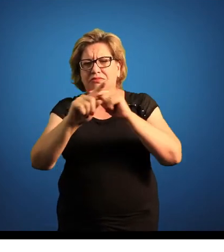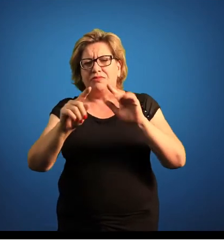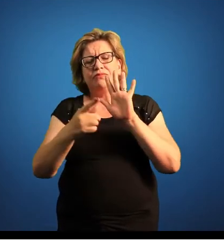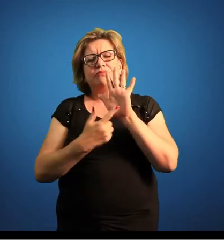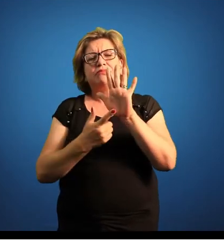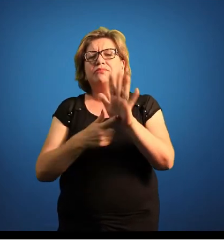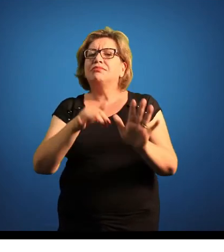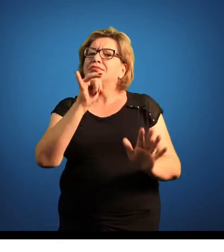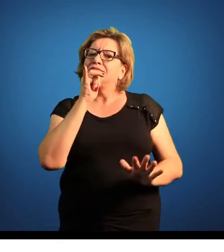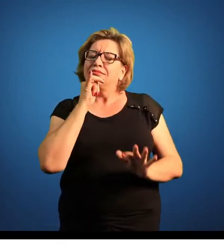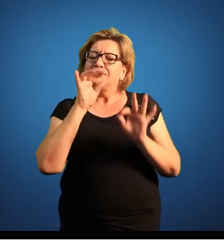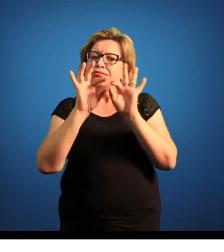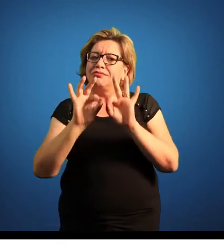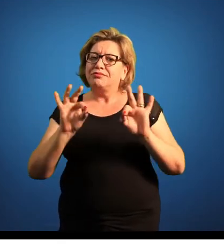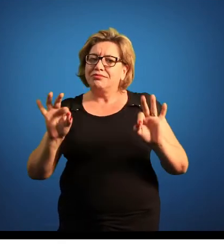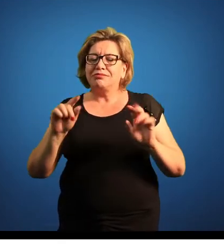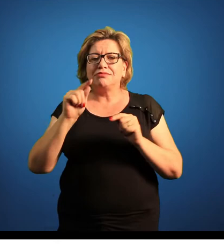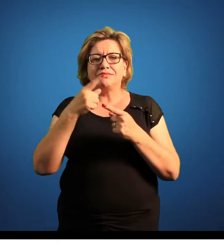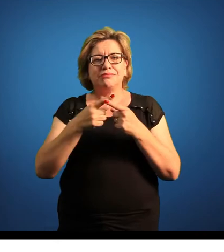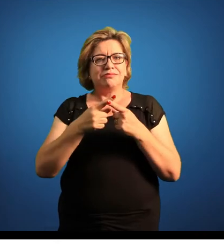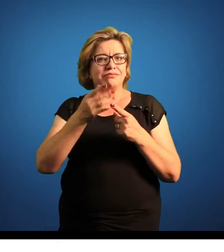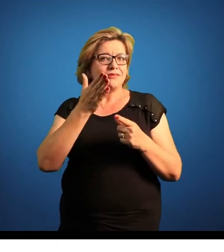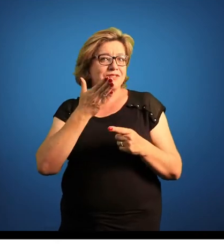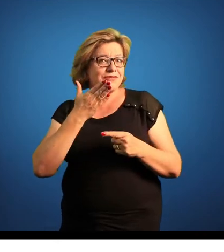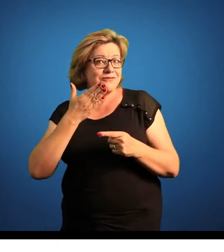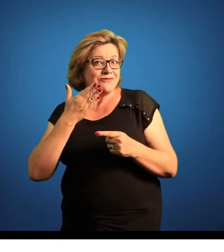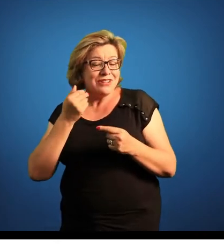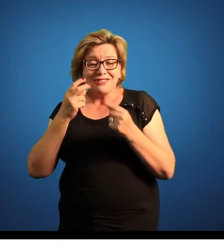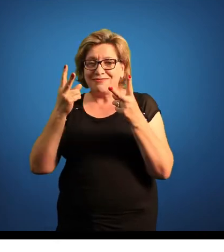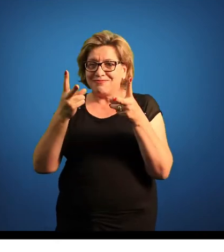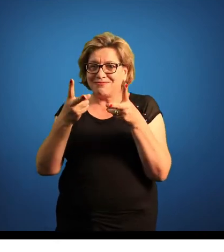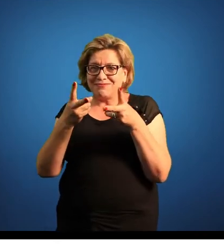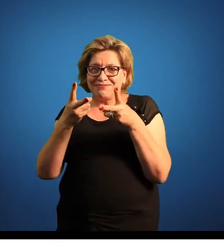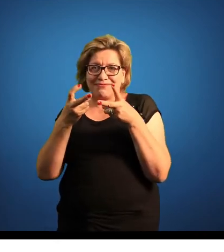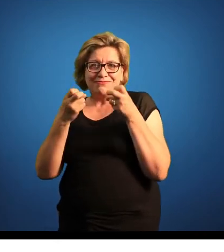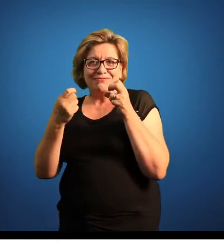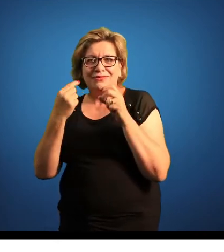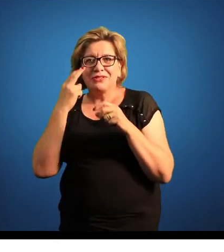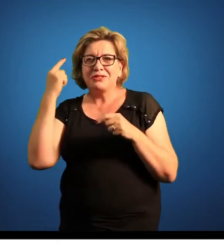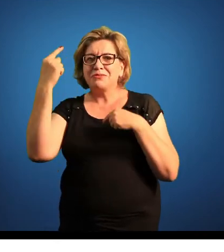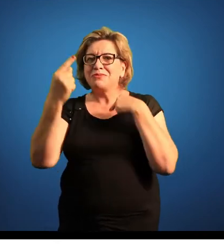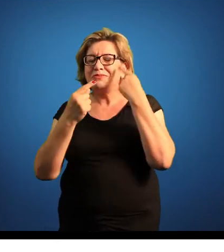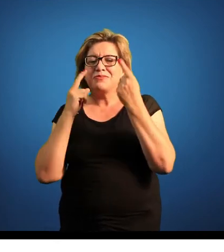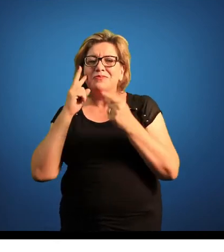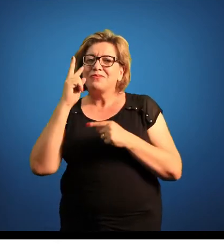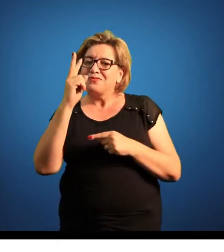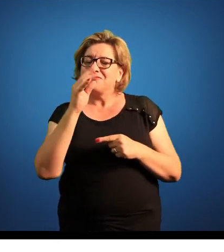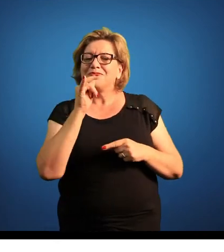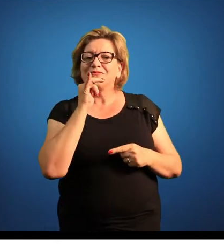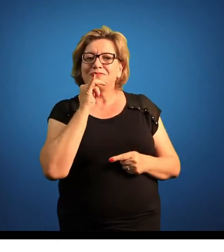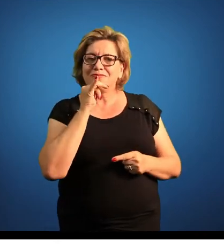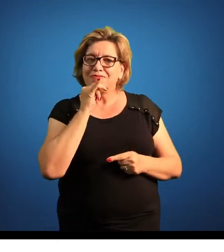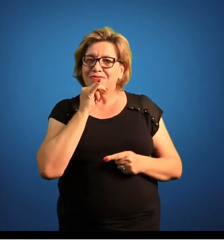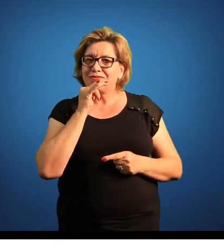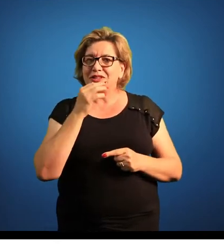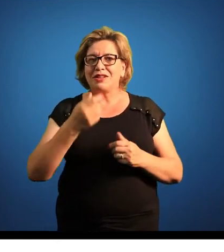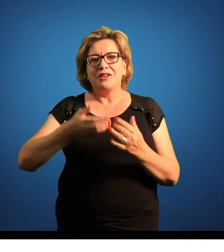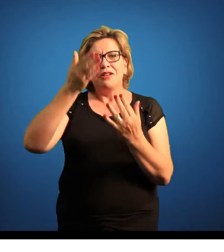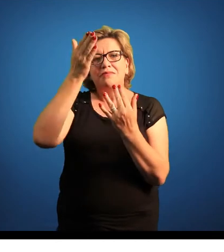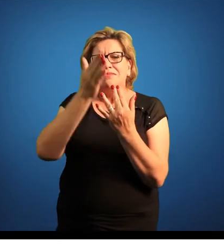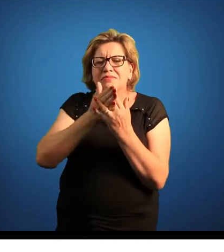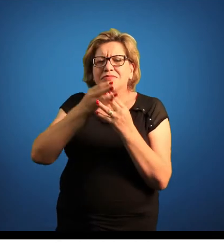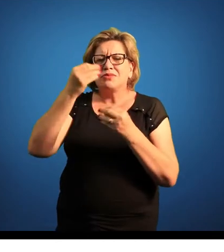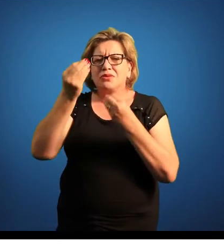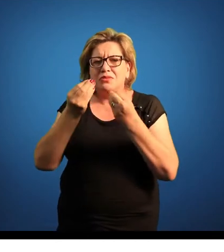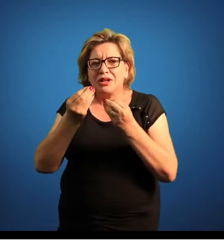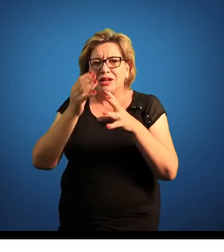exemplo numérico, né, porque é mais fácil a gente deduzir a fórmula a partir do exemplo numérico. Então, se eu quero saber a média, nada mais